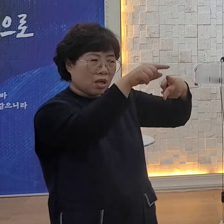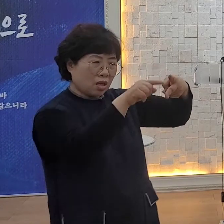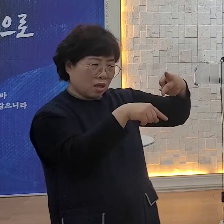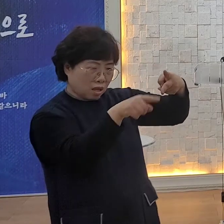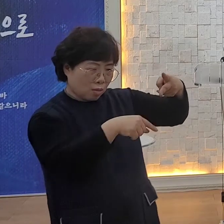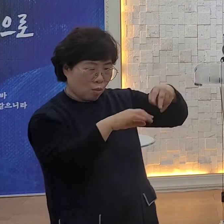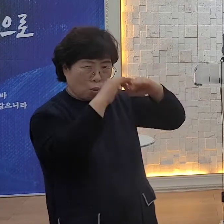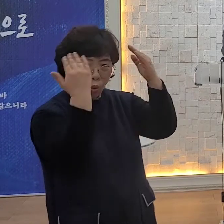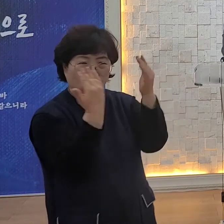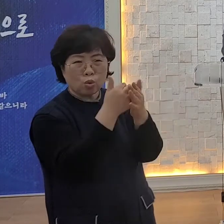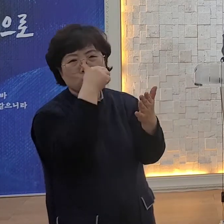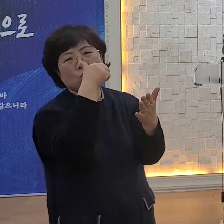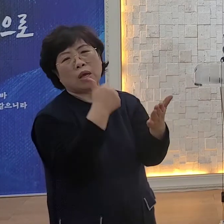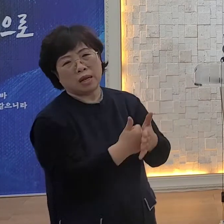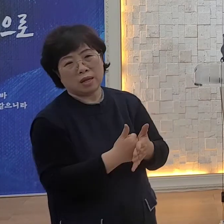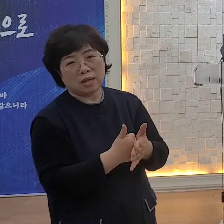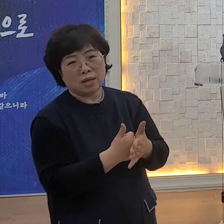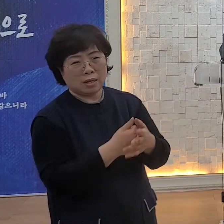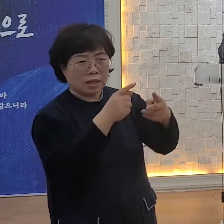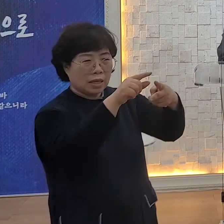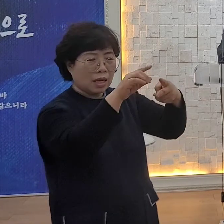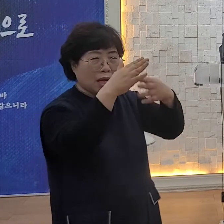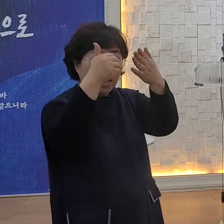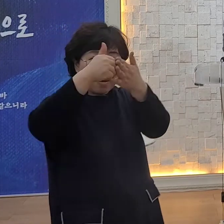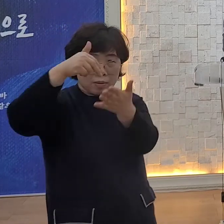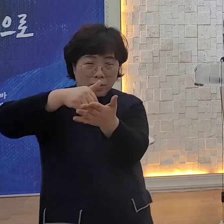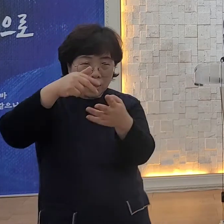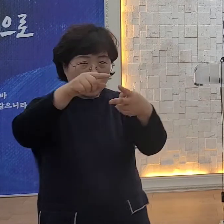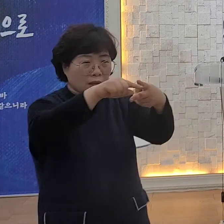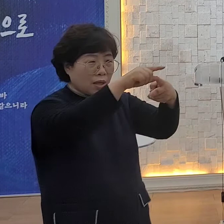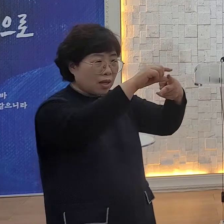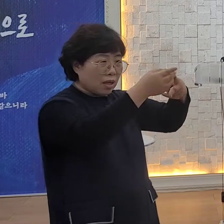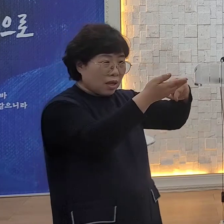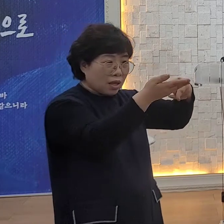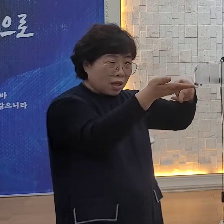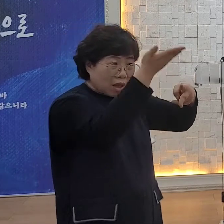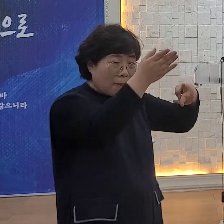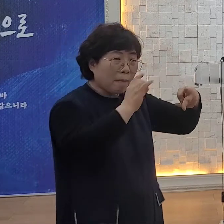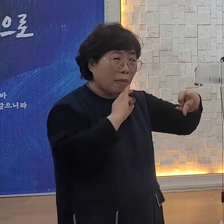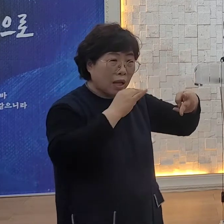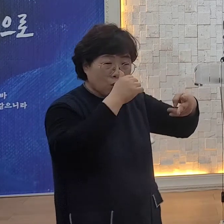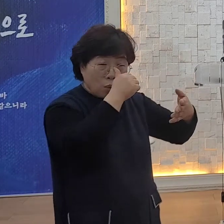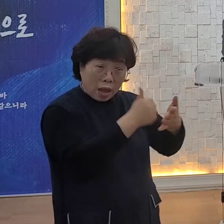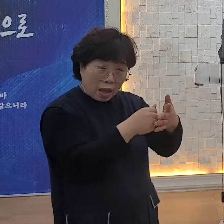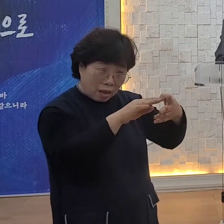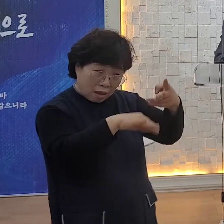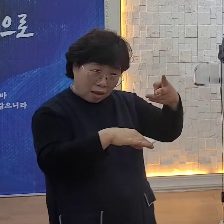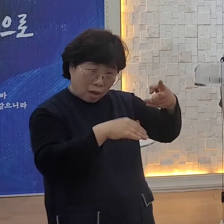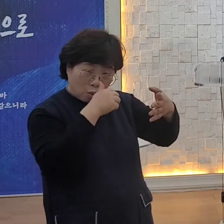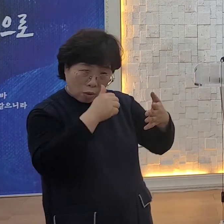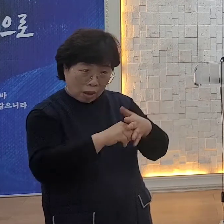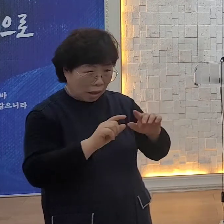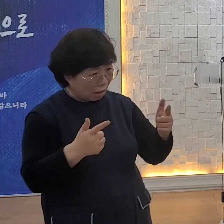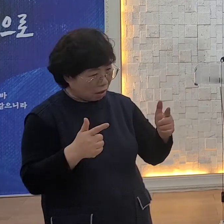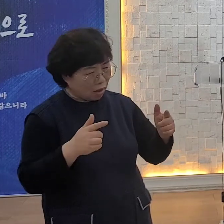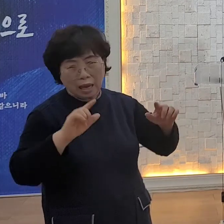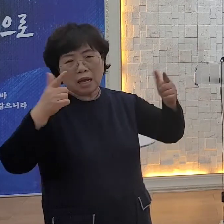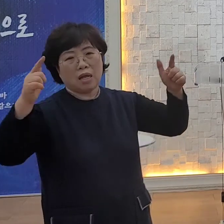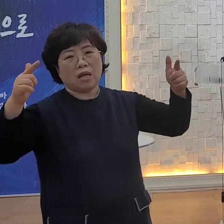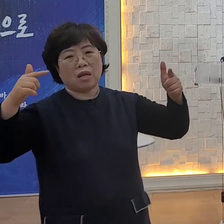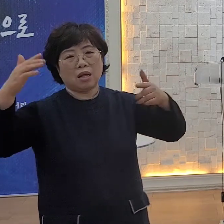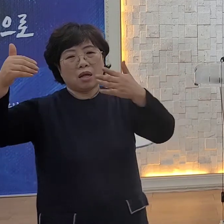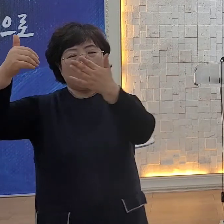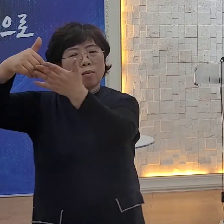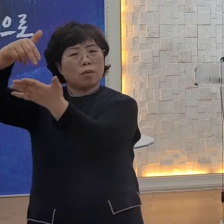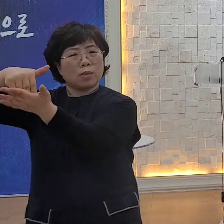이게 정말 중요한 메시지예요. 이 말세에는 어떤 큰 죄만 죄고 나머지는 괜찮다. 이게 사탄이